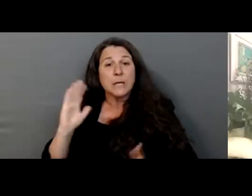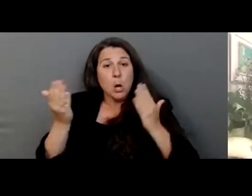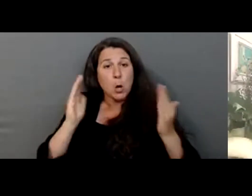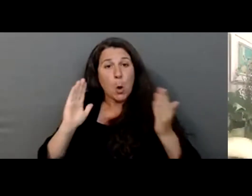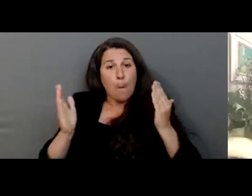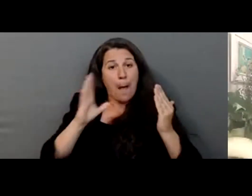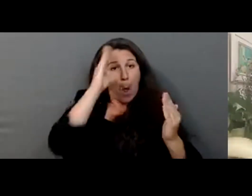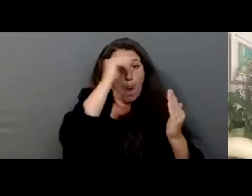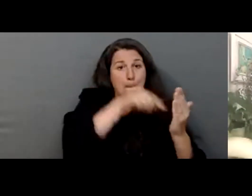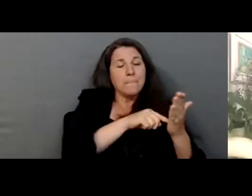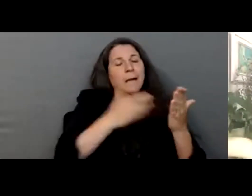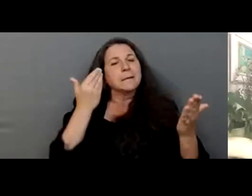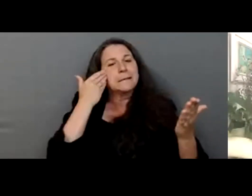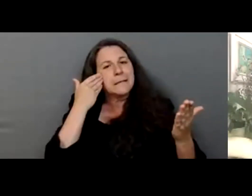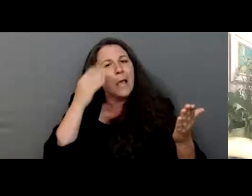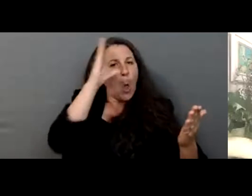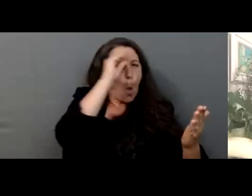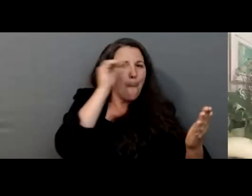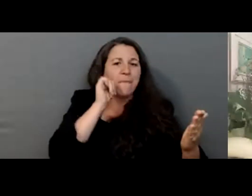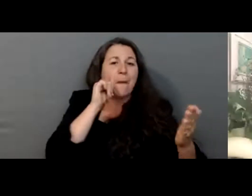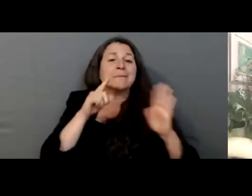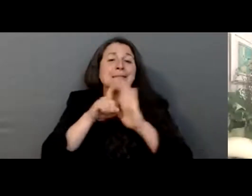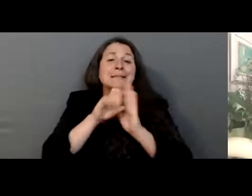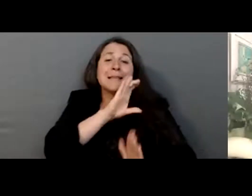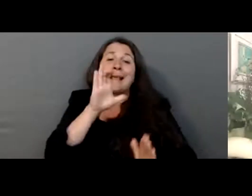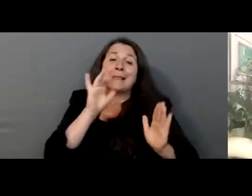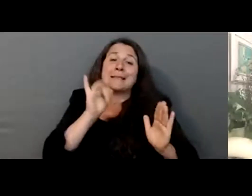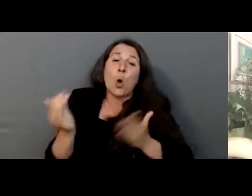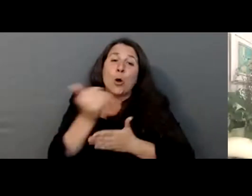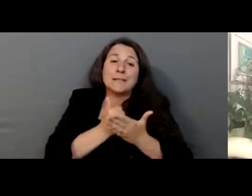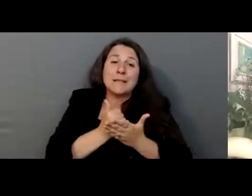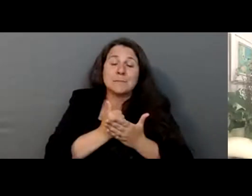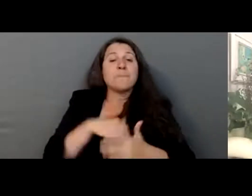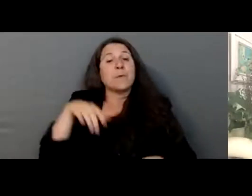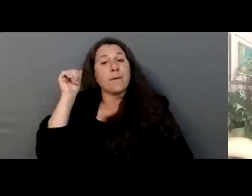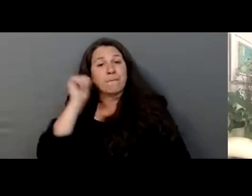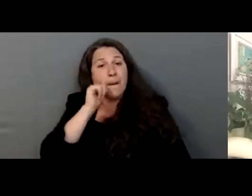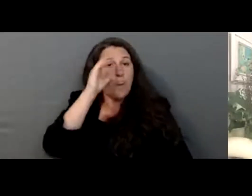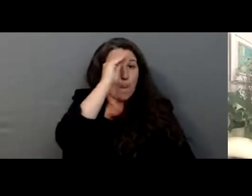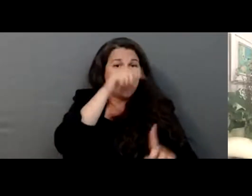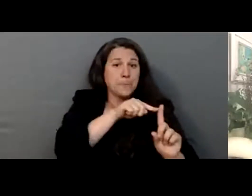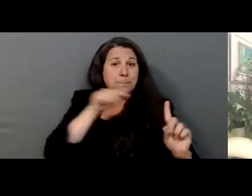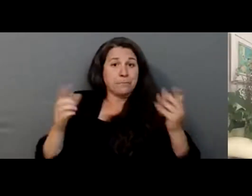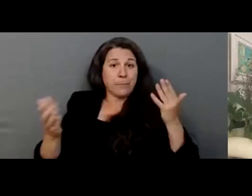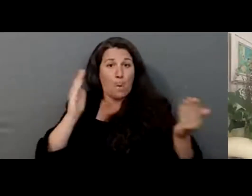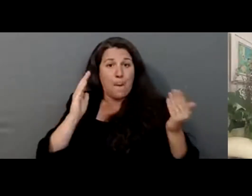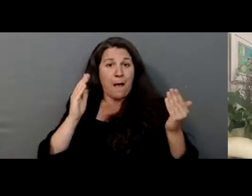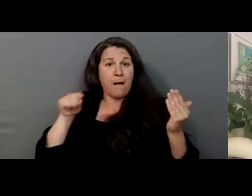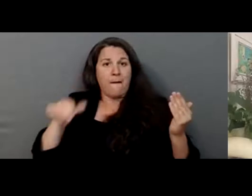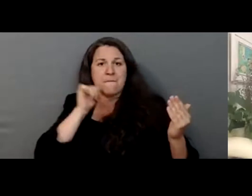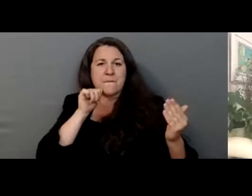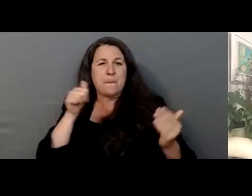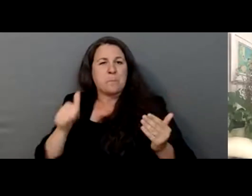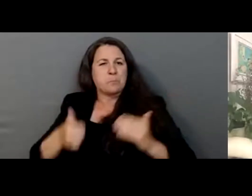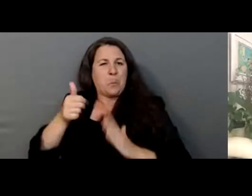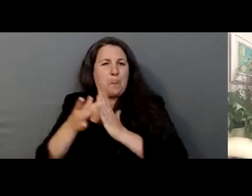binaire, parce que c'est comme ça que Statistique Canada fait ses recensements, elles sont beaucoup plus pauvres parce qu'elles ne sont pas embauchées. Elles